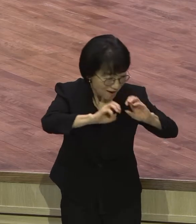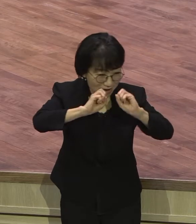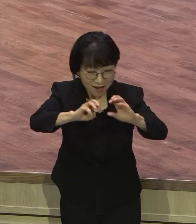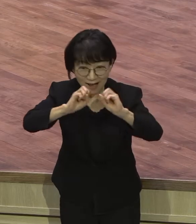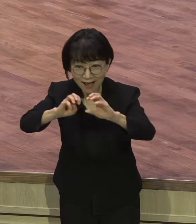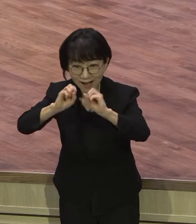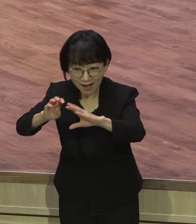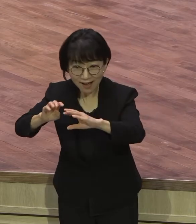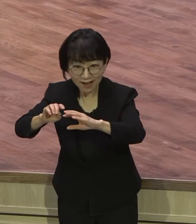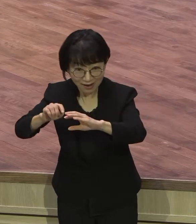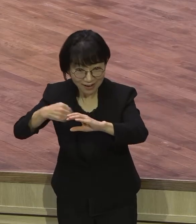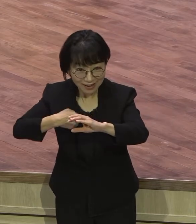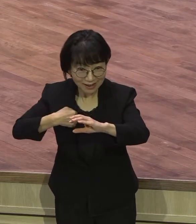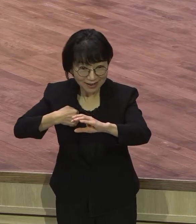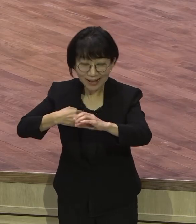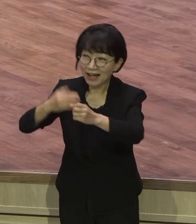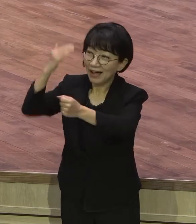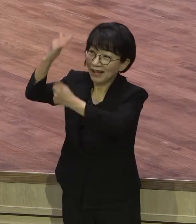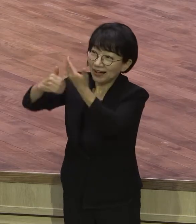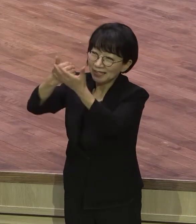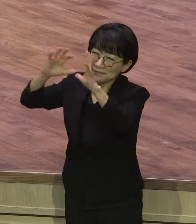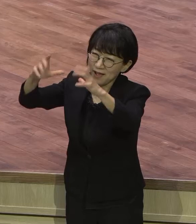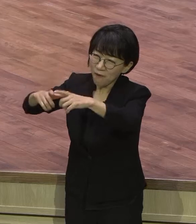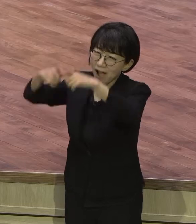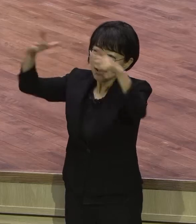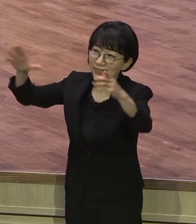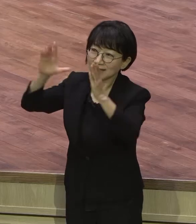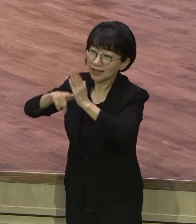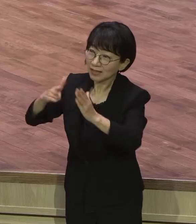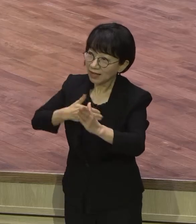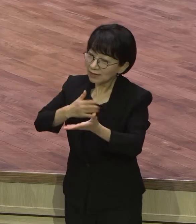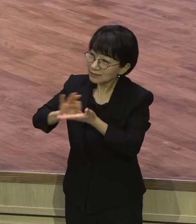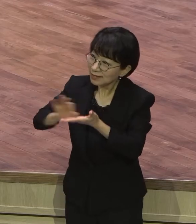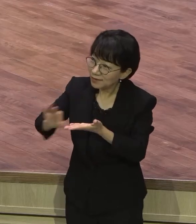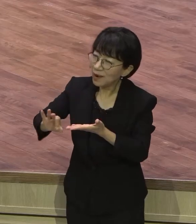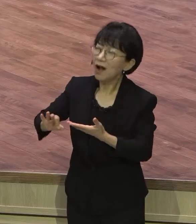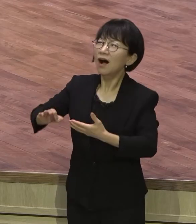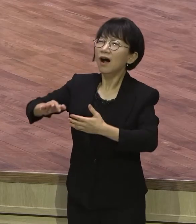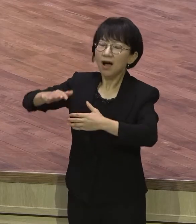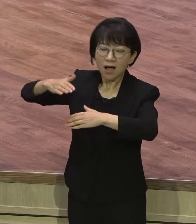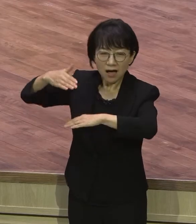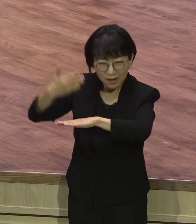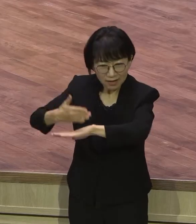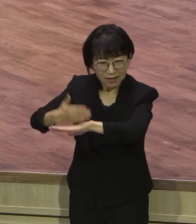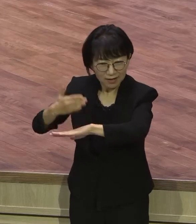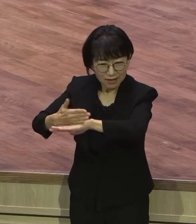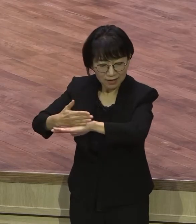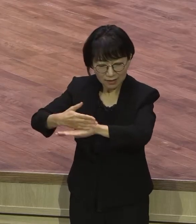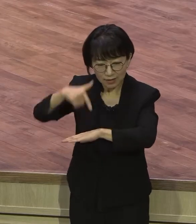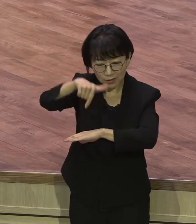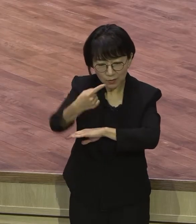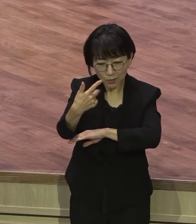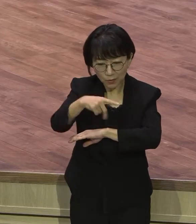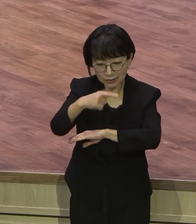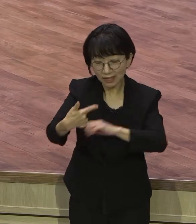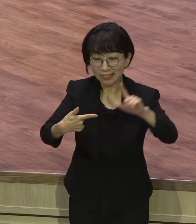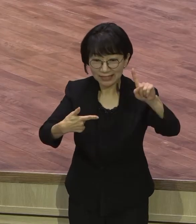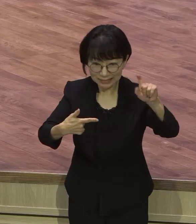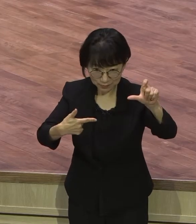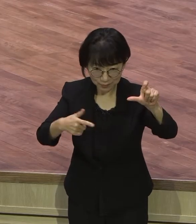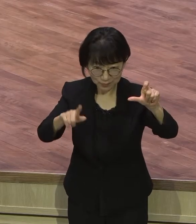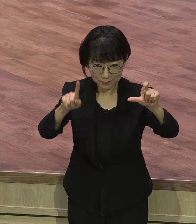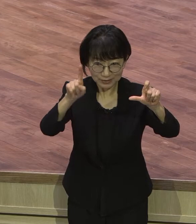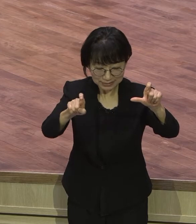진리를 증거하고 하나님 나라 확장에 쓰임받는 이 자체만 해도 너무 감격했어요. 고린도전서 15장 10절에